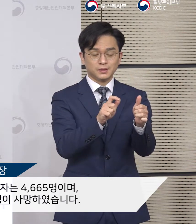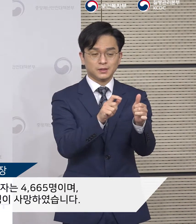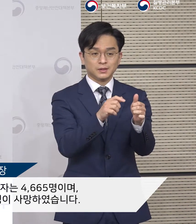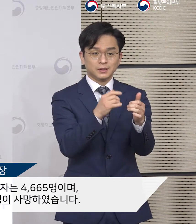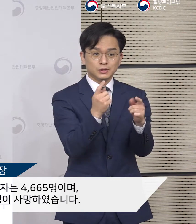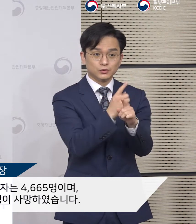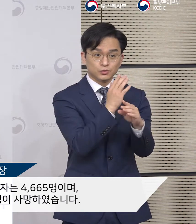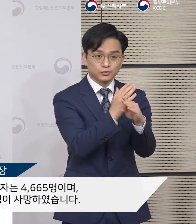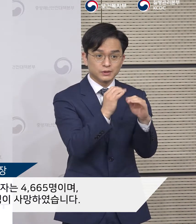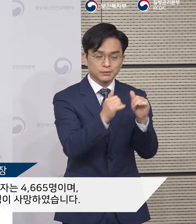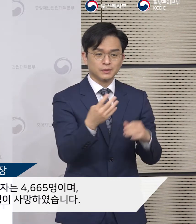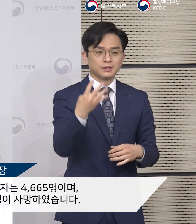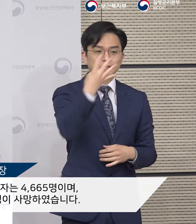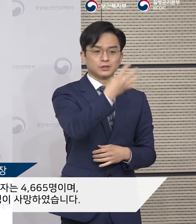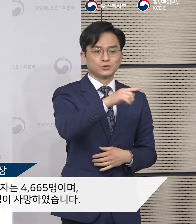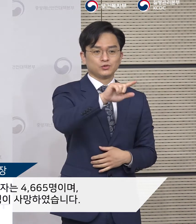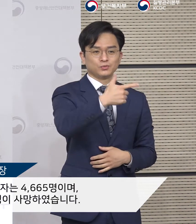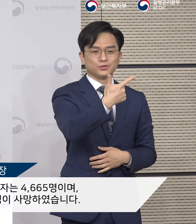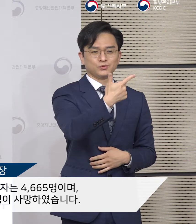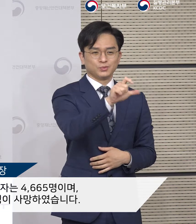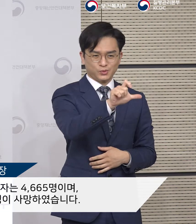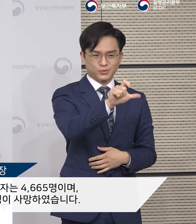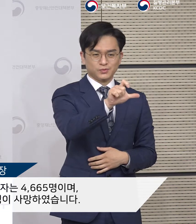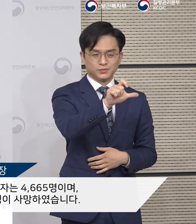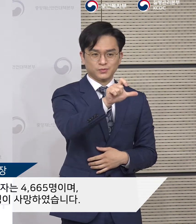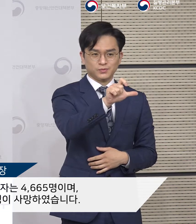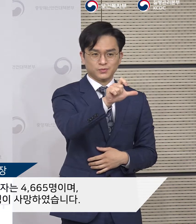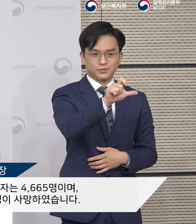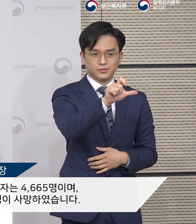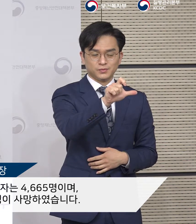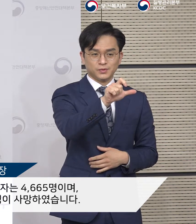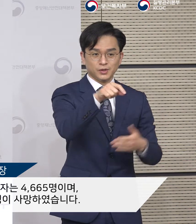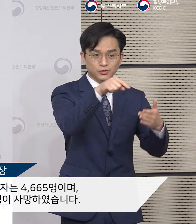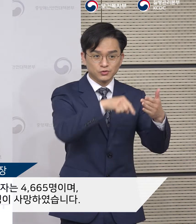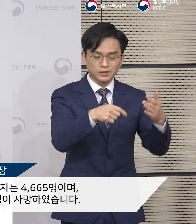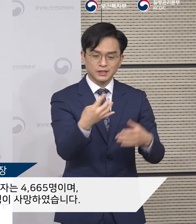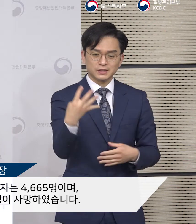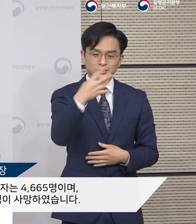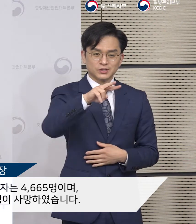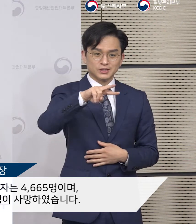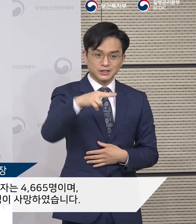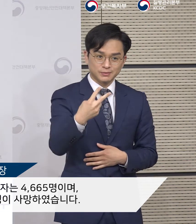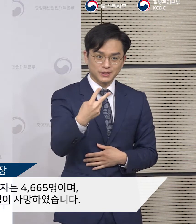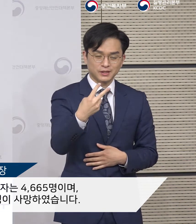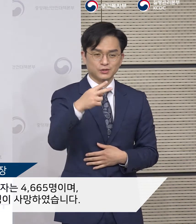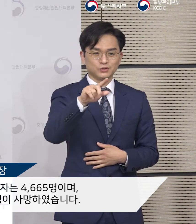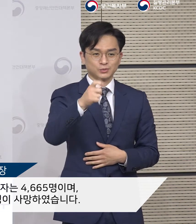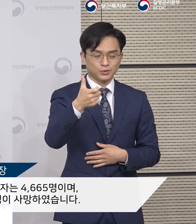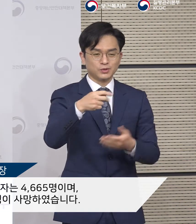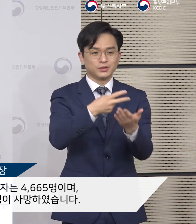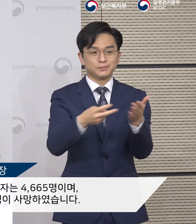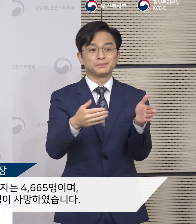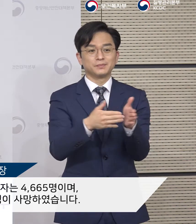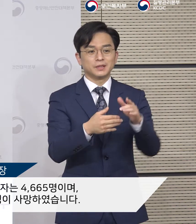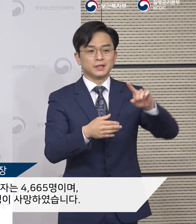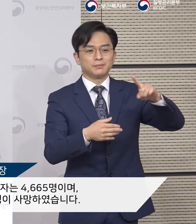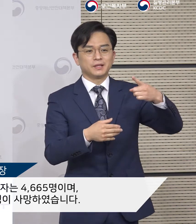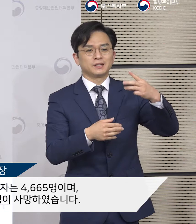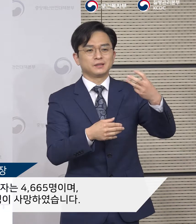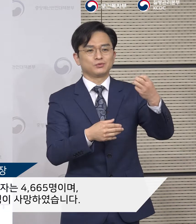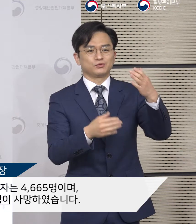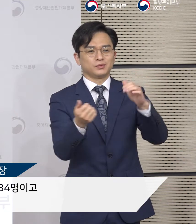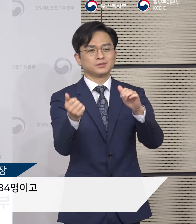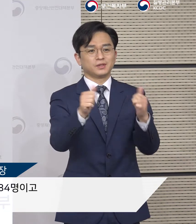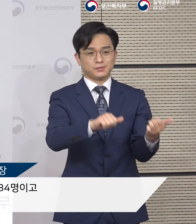환자는 4,665명이며 4,528명이 완치되어 격리 해제되었고 139명이